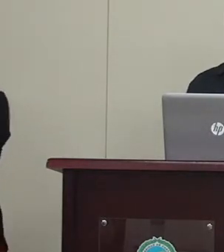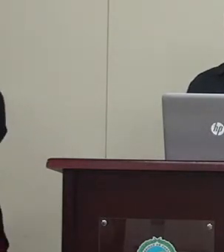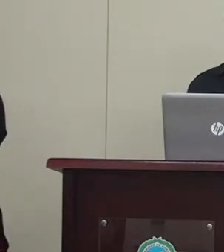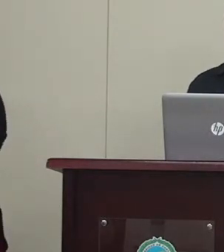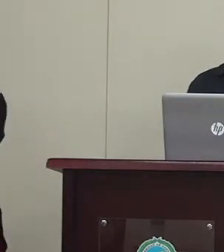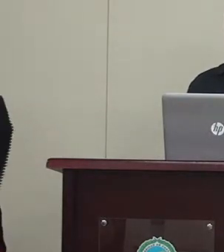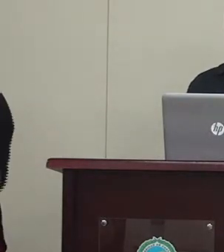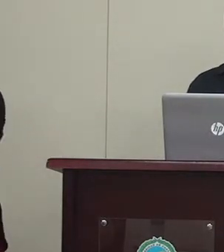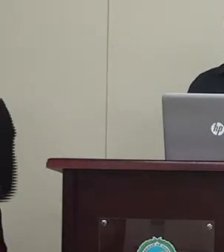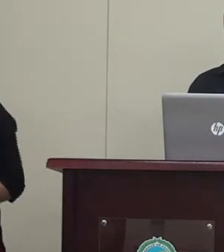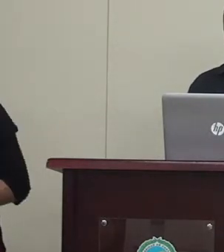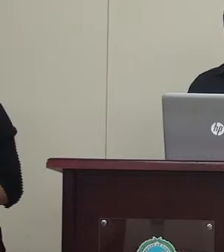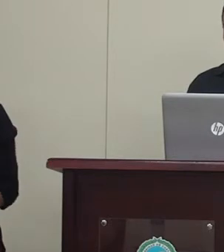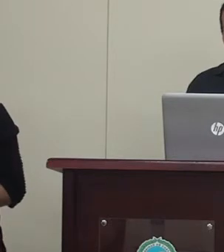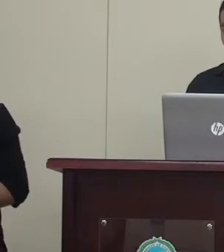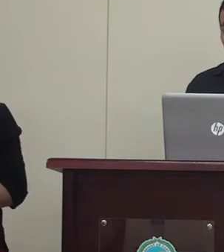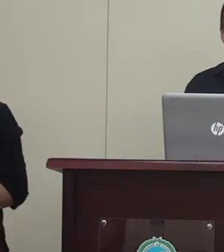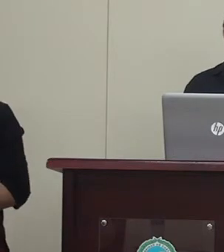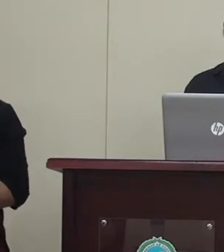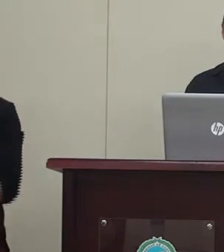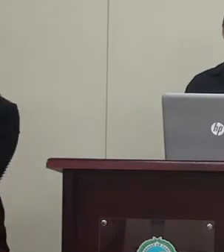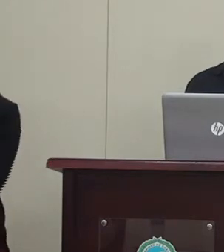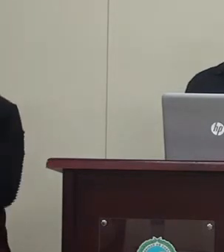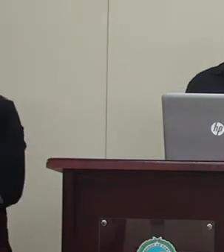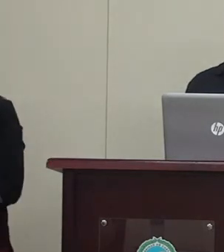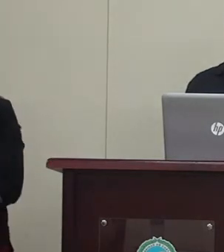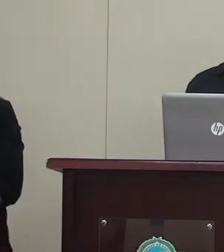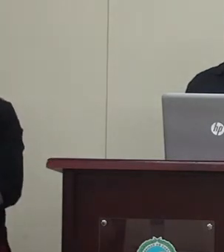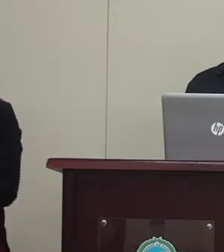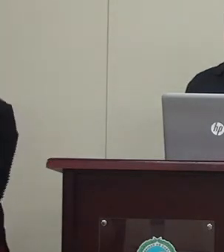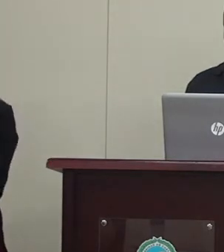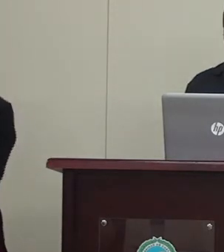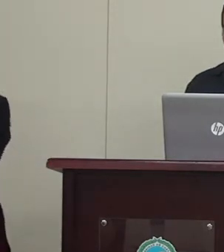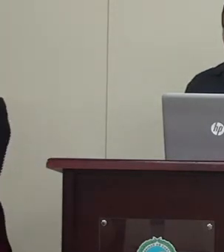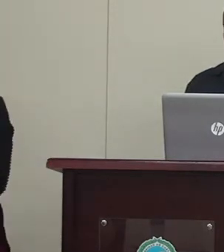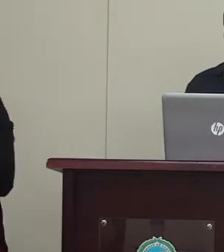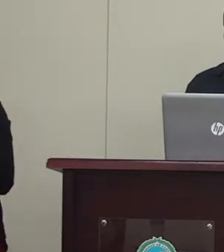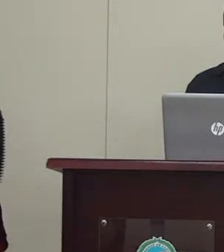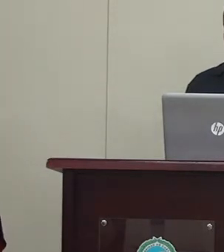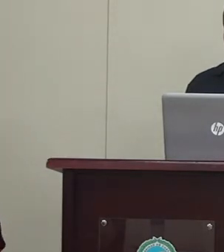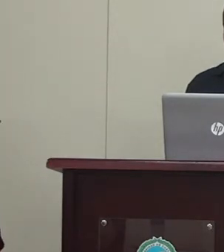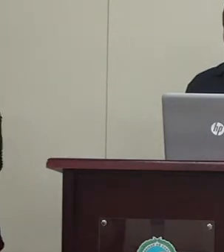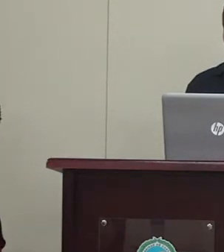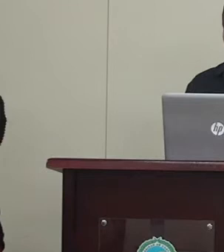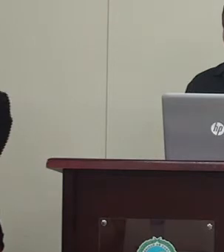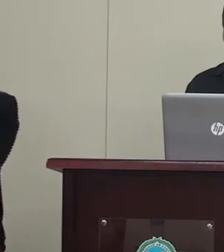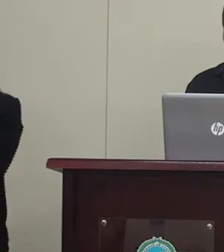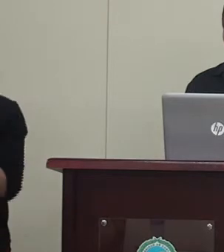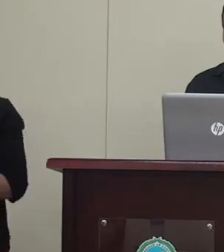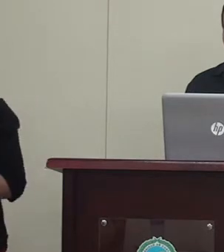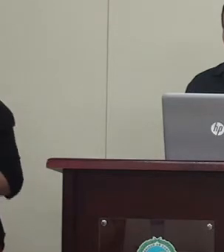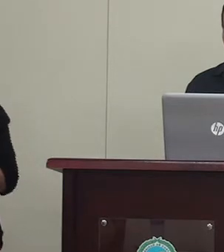muy importantes. Bueno, esto solamente por referencia a los que nos acompañan, ¿verdad? Estos son el mapa de